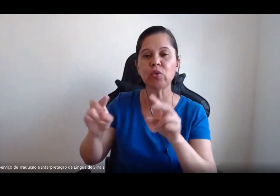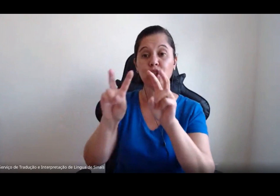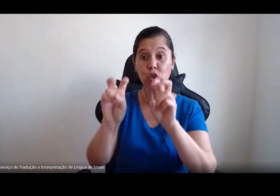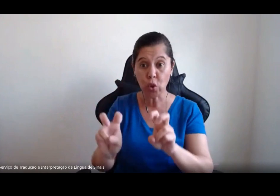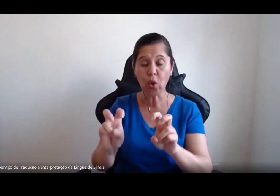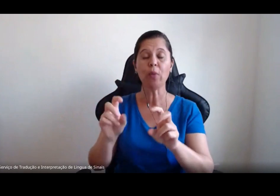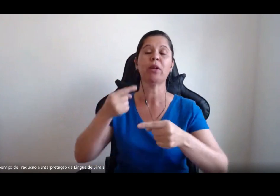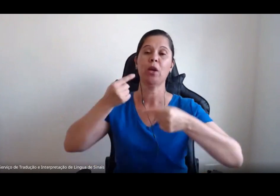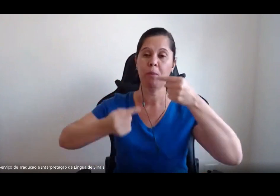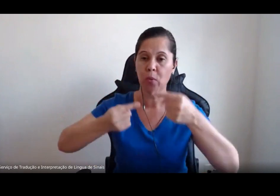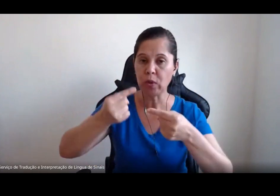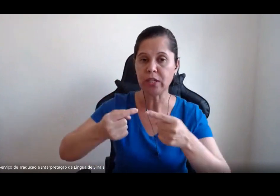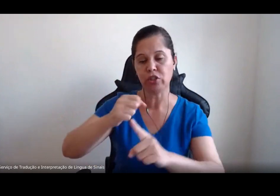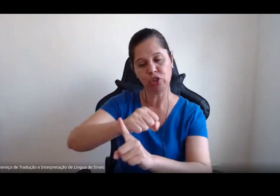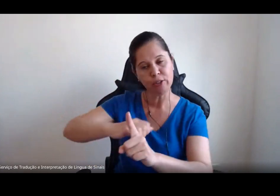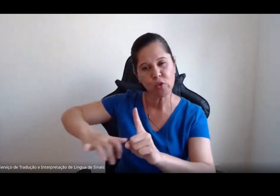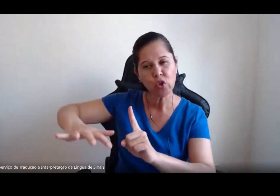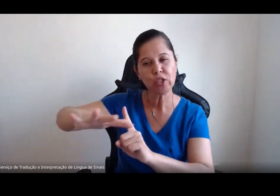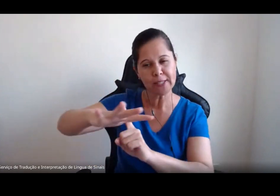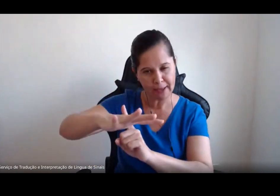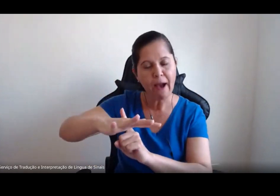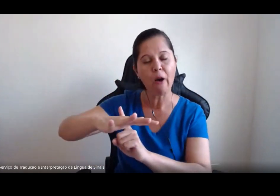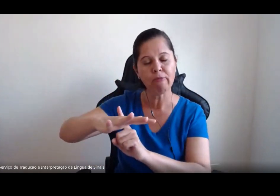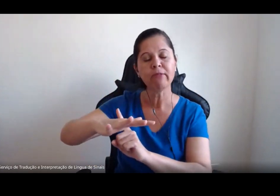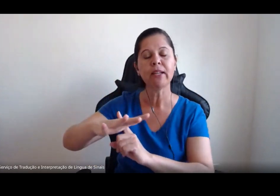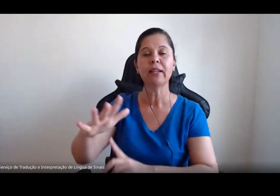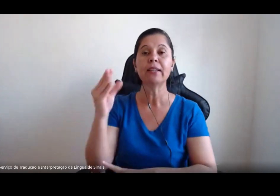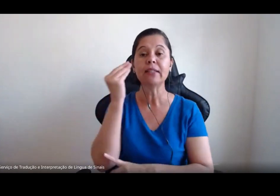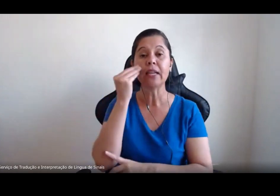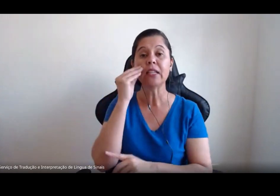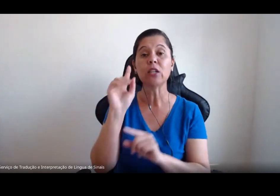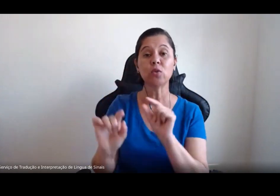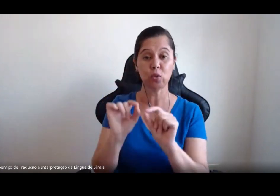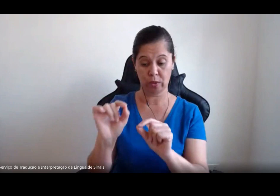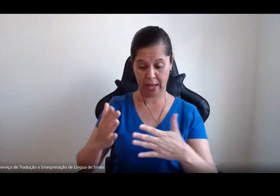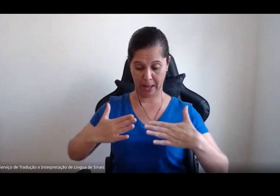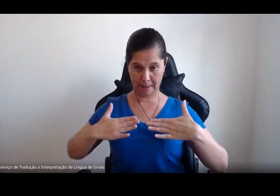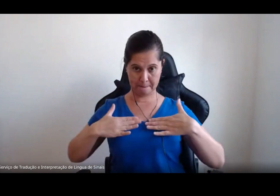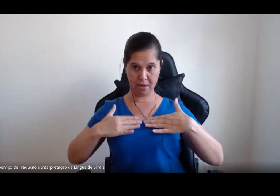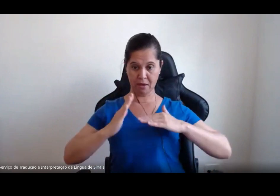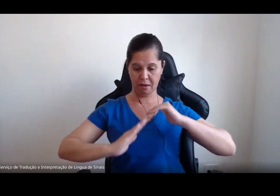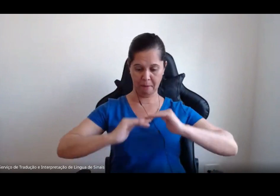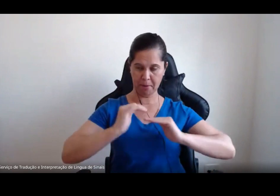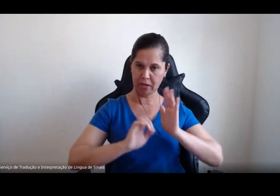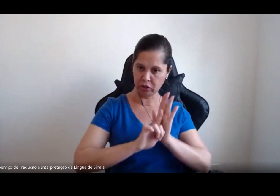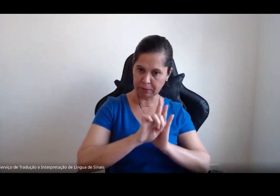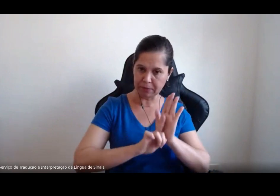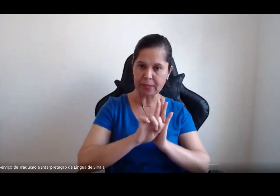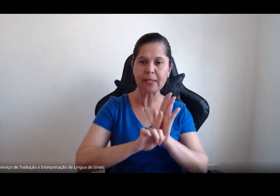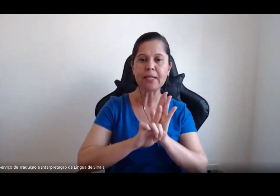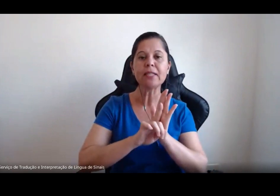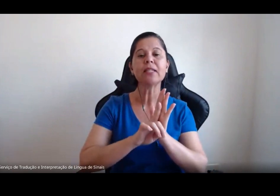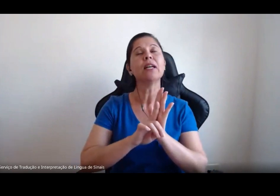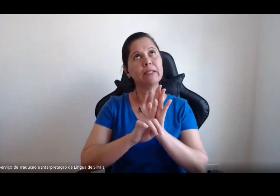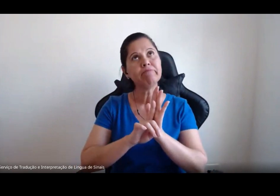questões políticas, sociais, sempre relacionando, tentando relacionar a minha prática de